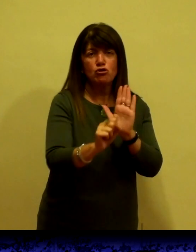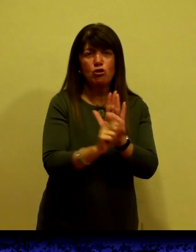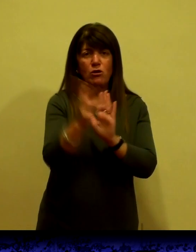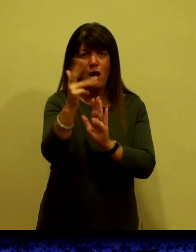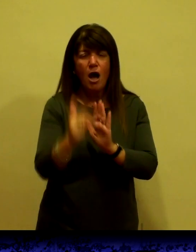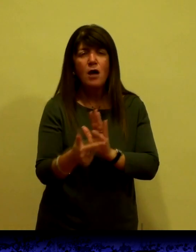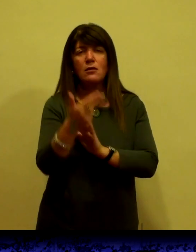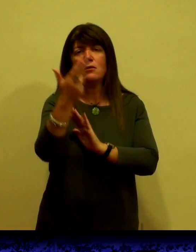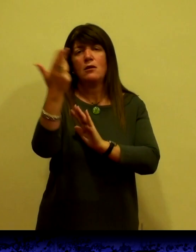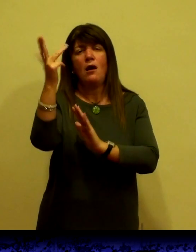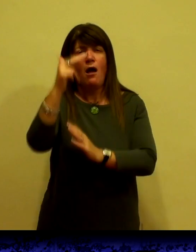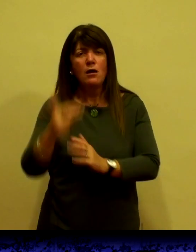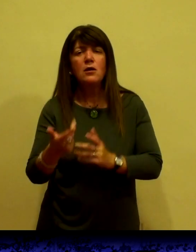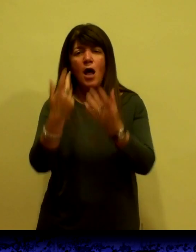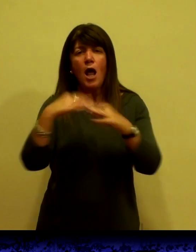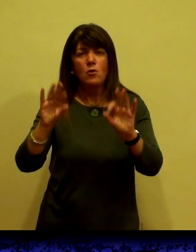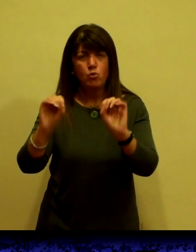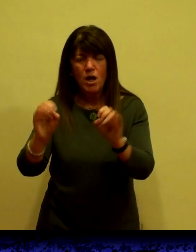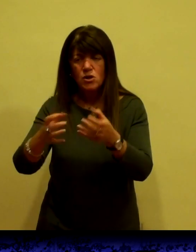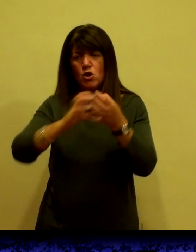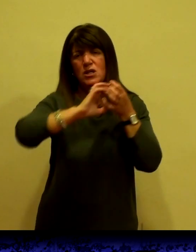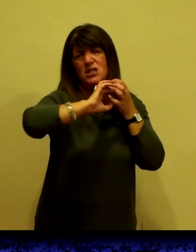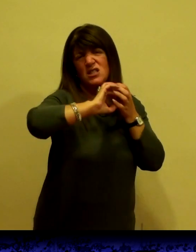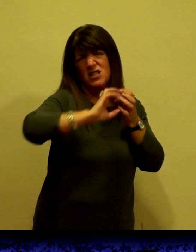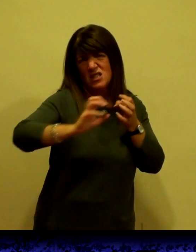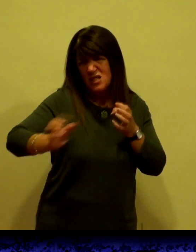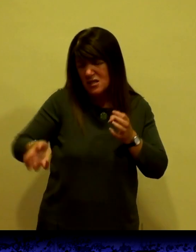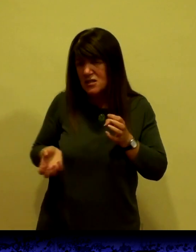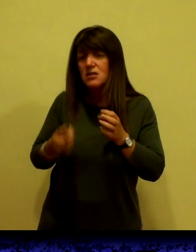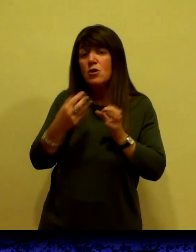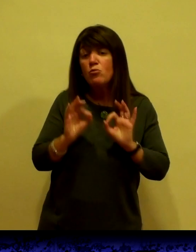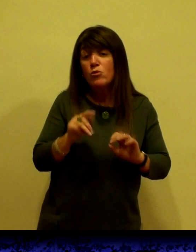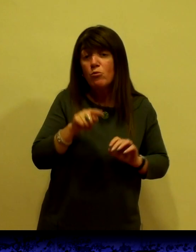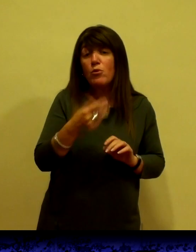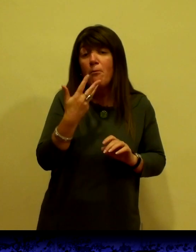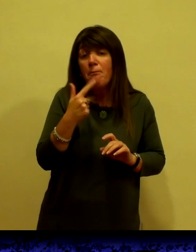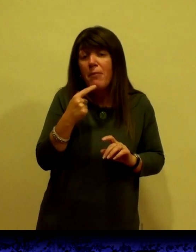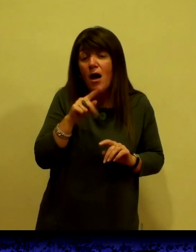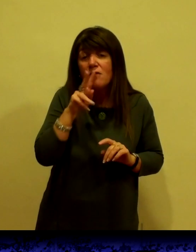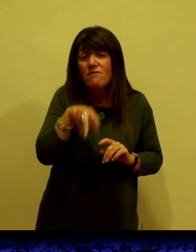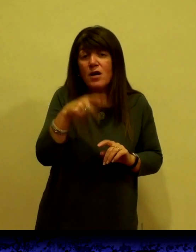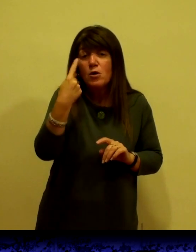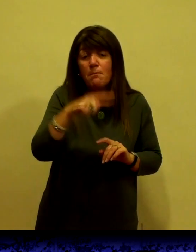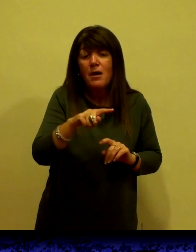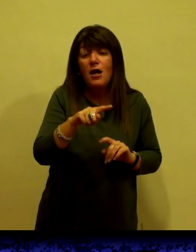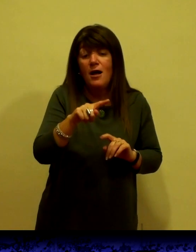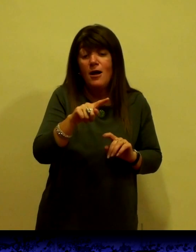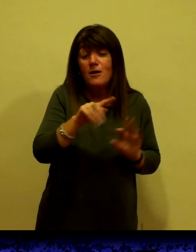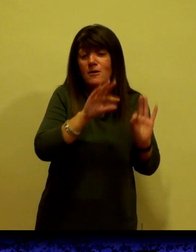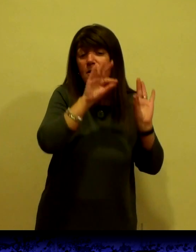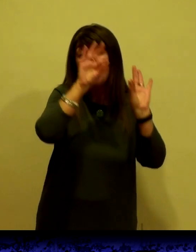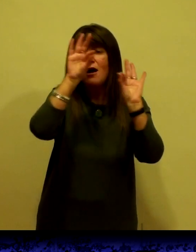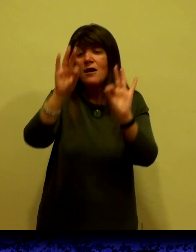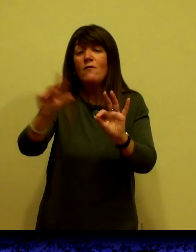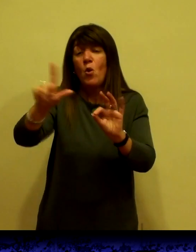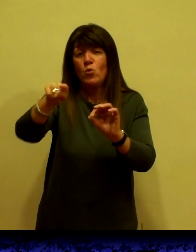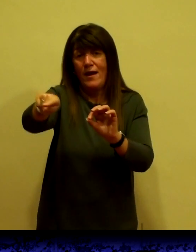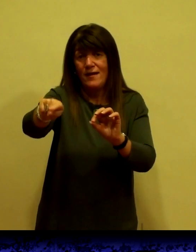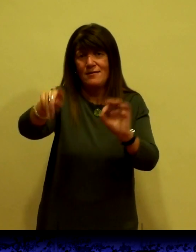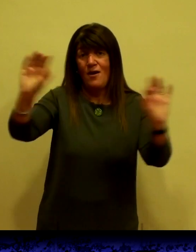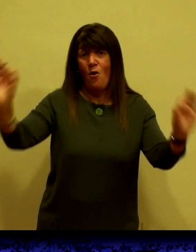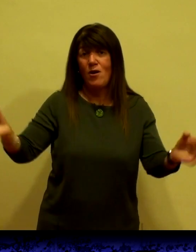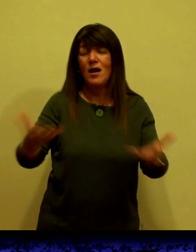artisti, educatori, e quindi questa interdisciplinarietà ci piace poi portarla anche lunedì in questa occasione,